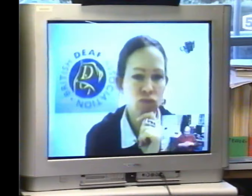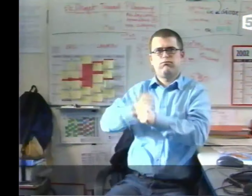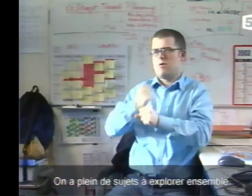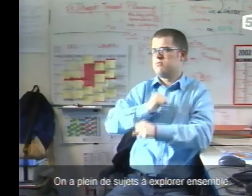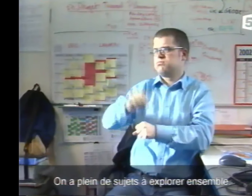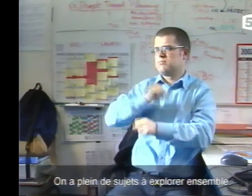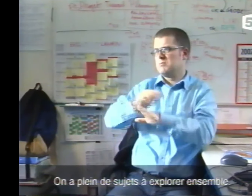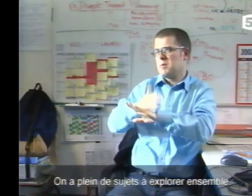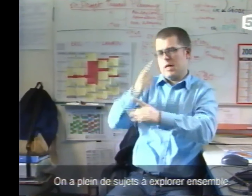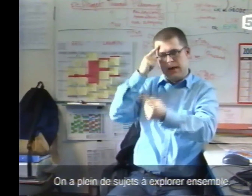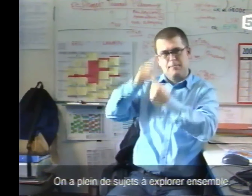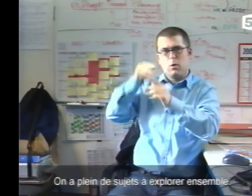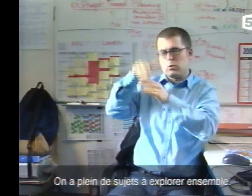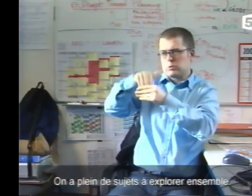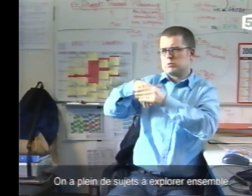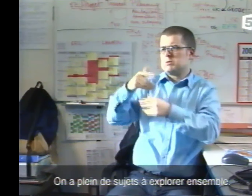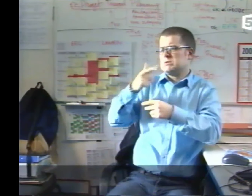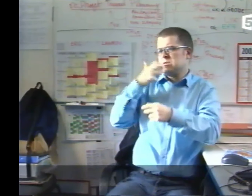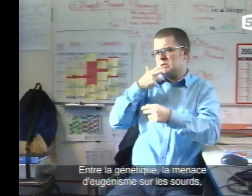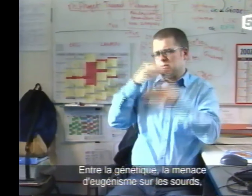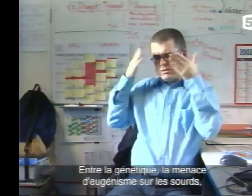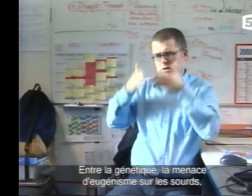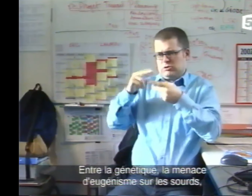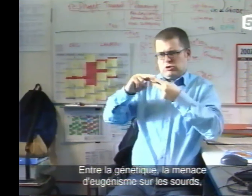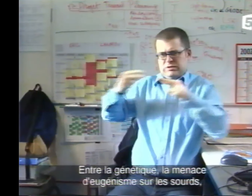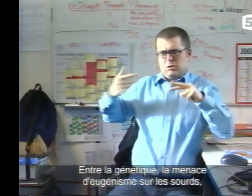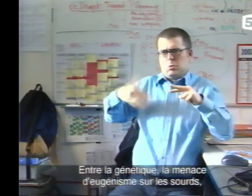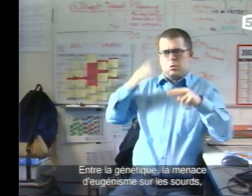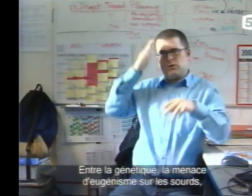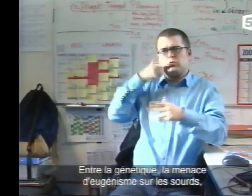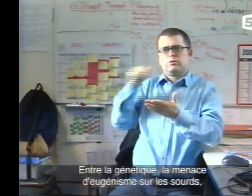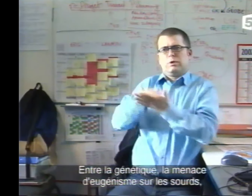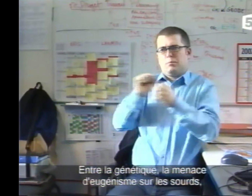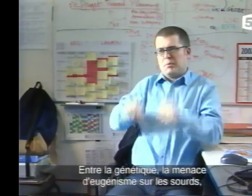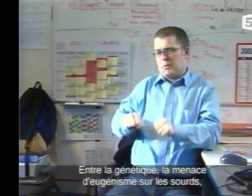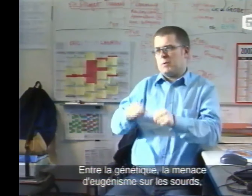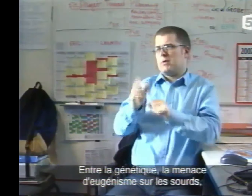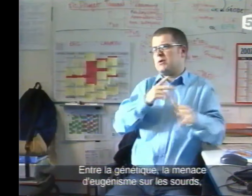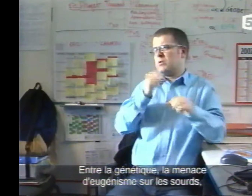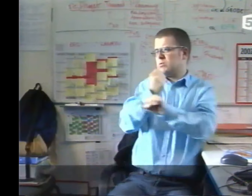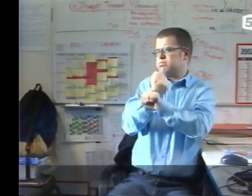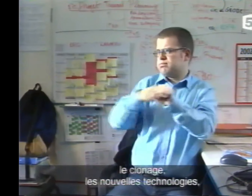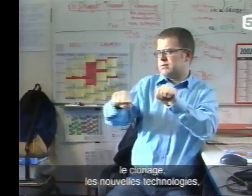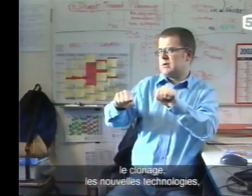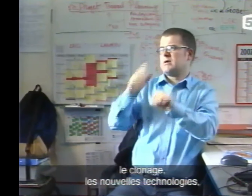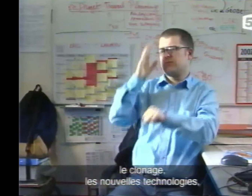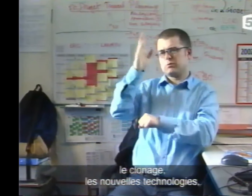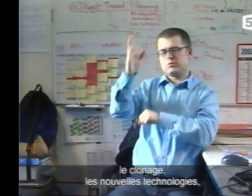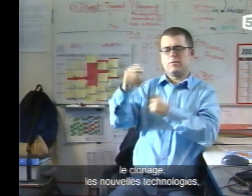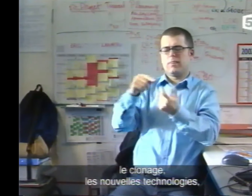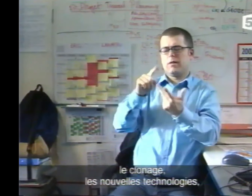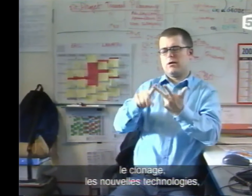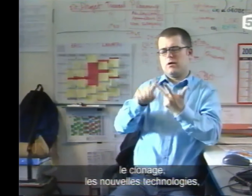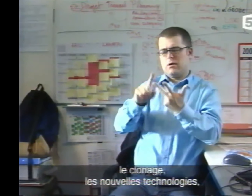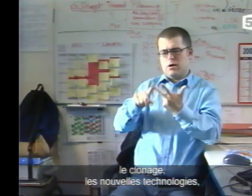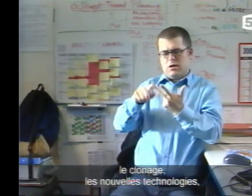On a plein de sujets à explorer ensemble, entre la génétique et la menace d'eugénisme pour les sourds, et aussi le clonage, les nouvelles